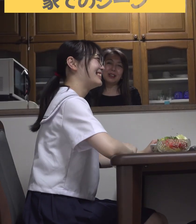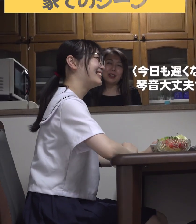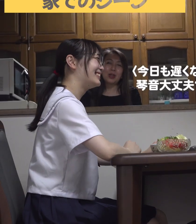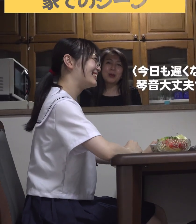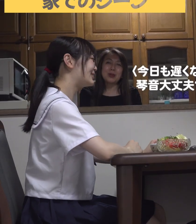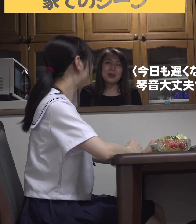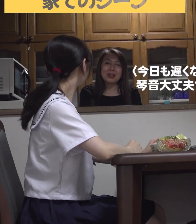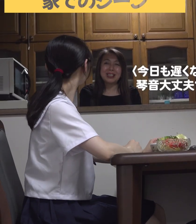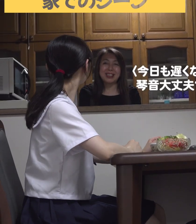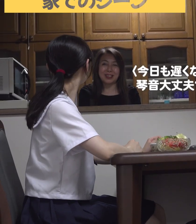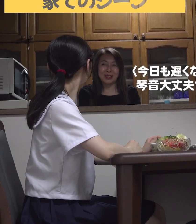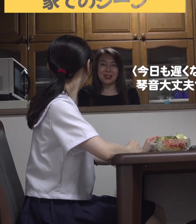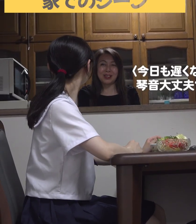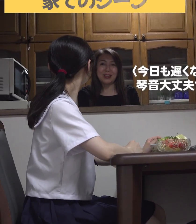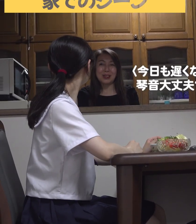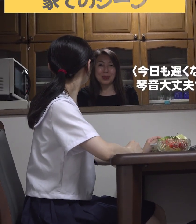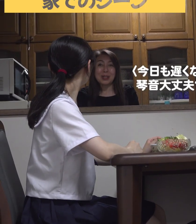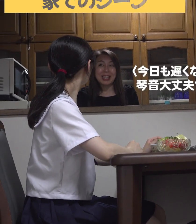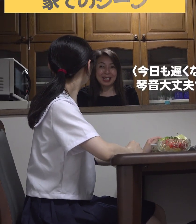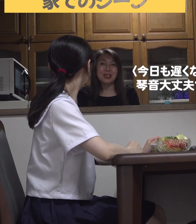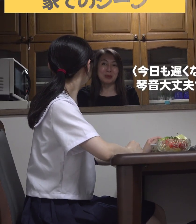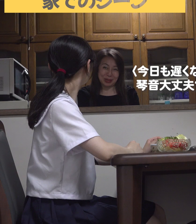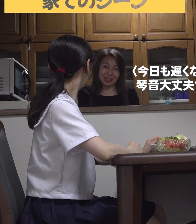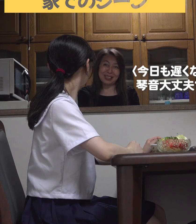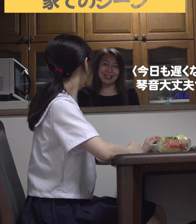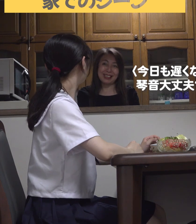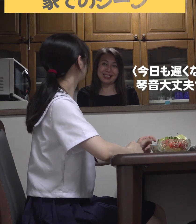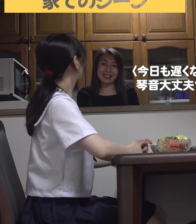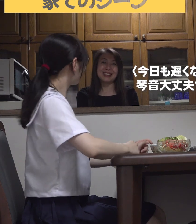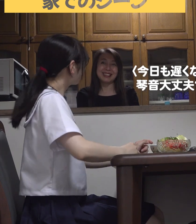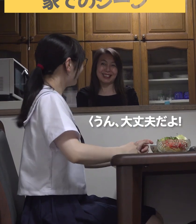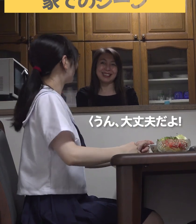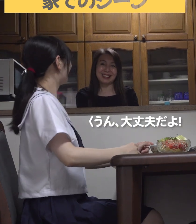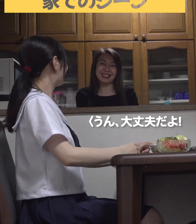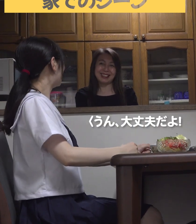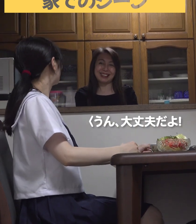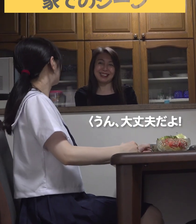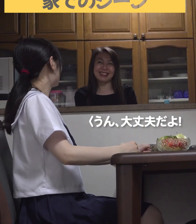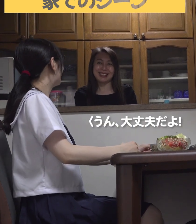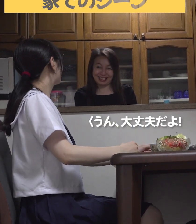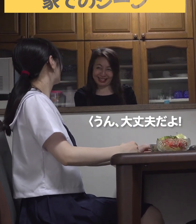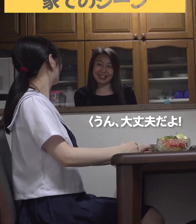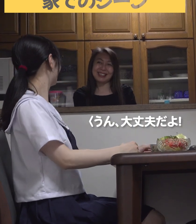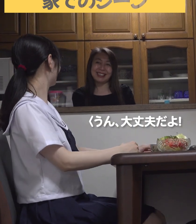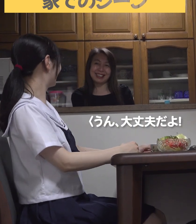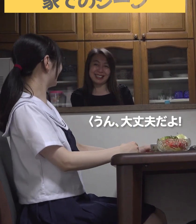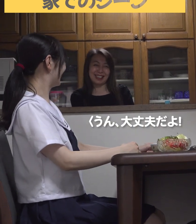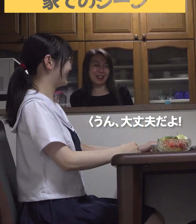る。今日も遅くなるけど、琴音大丈夫？ うん、大丈夫だよ。